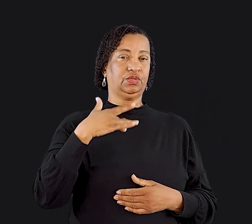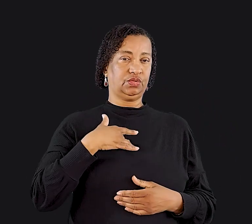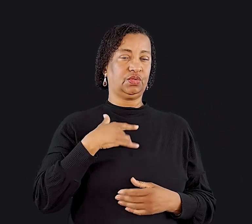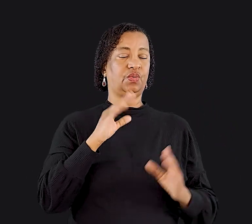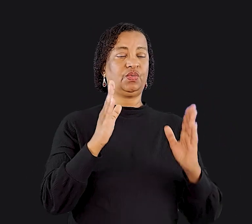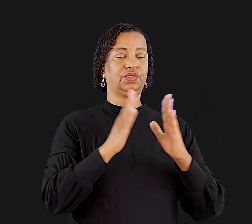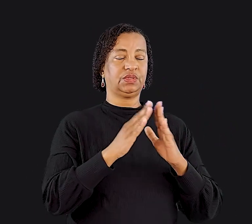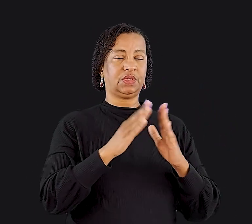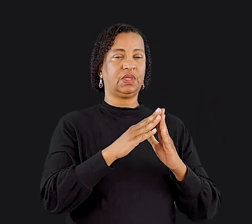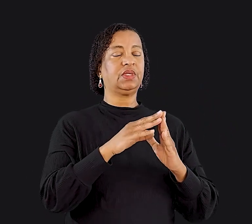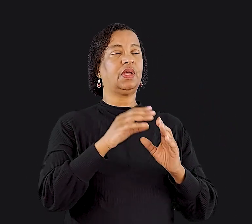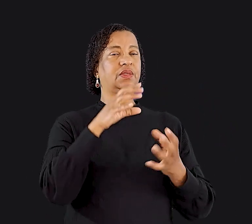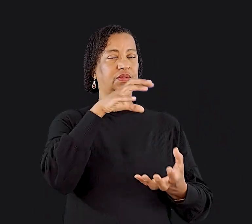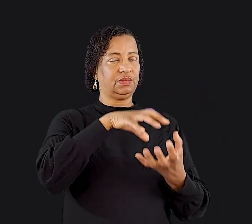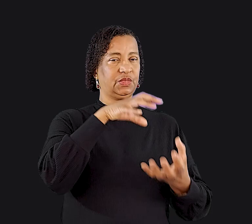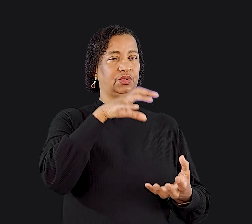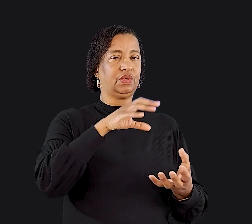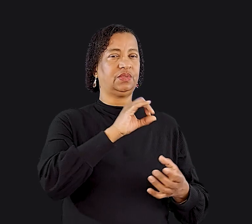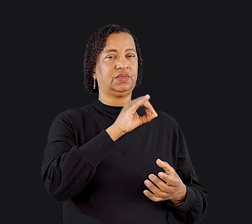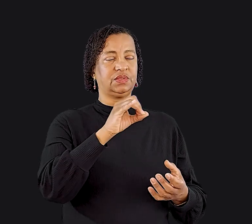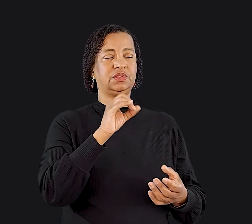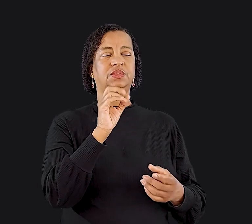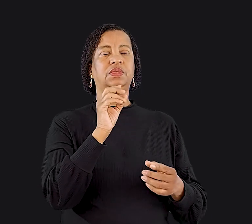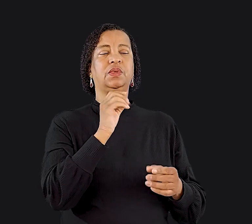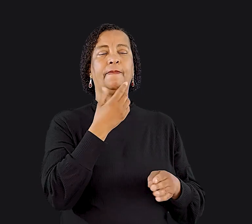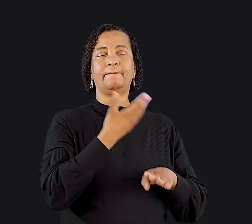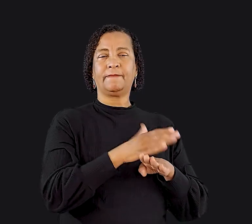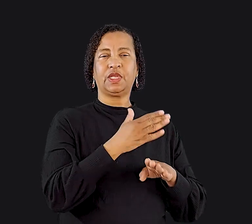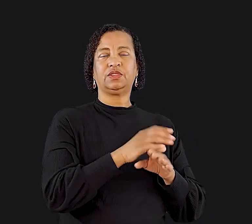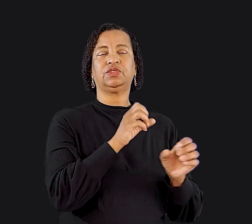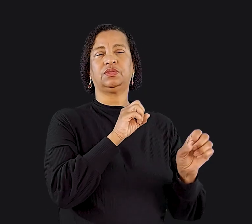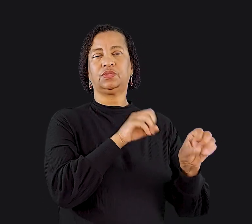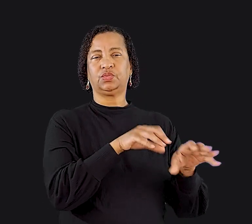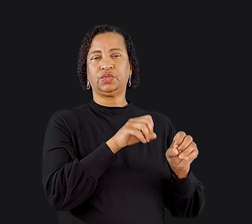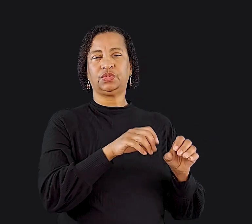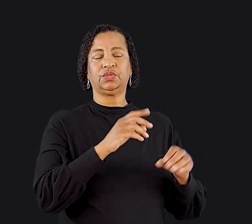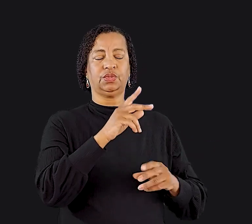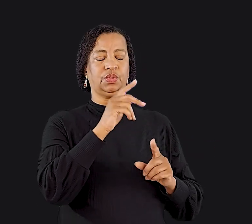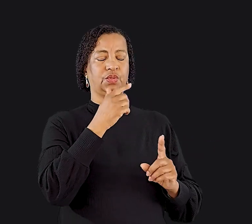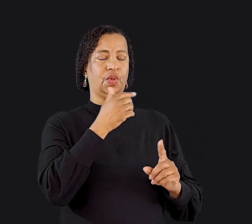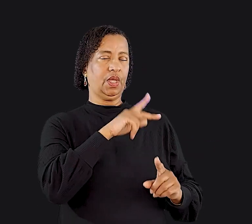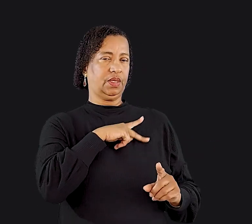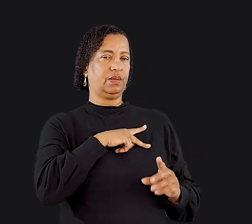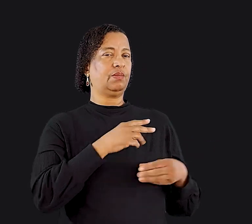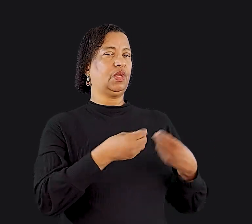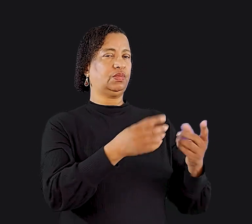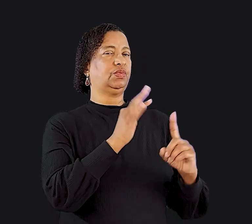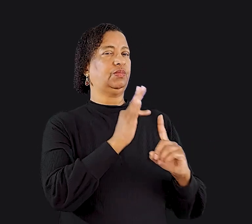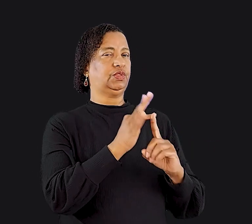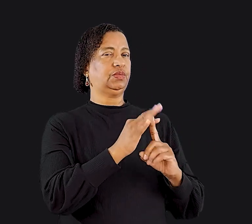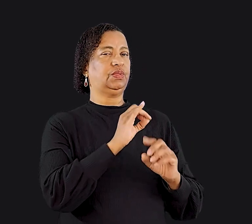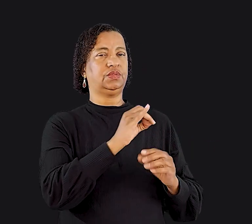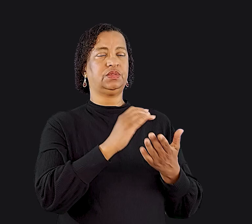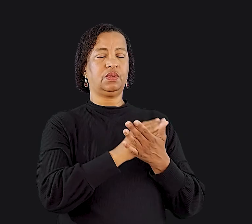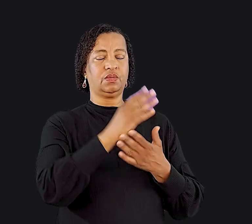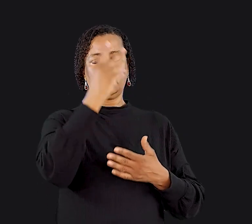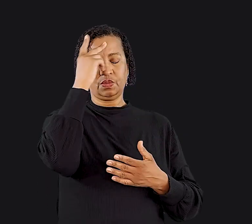casas para idosos se atendêssemos e aplicássemos este ensino que Paulo deu a Timóteo. Se alguém não cuida de seus próprios parentes